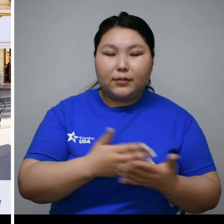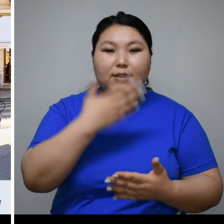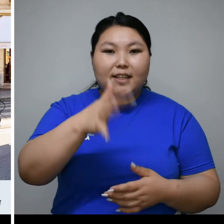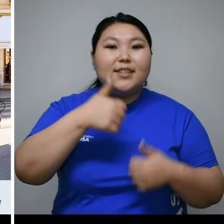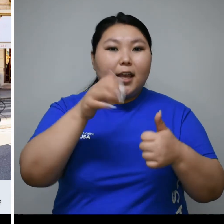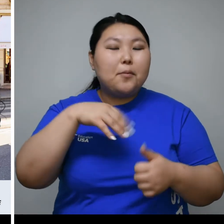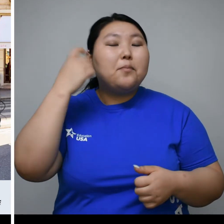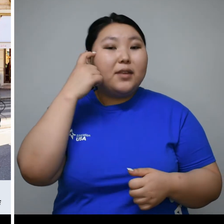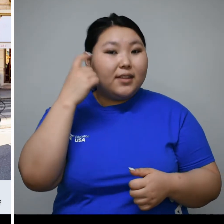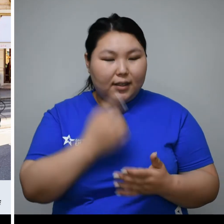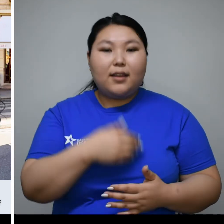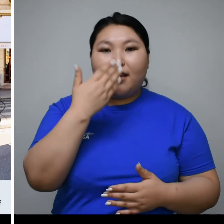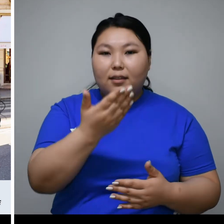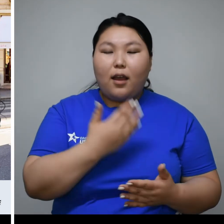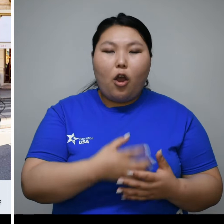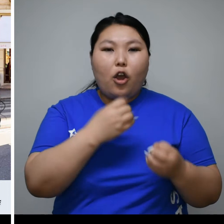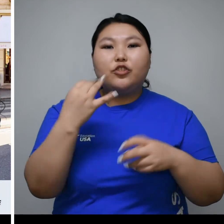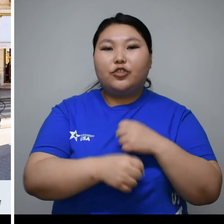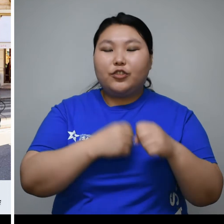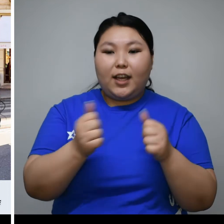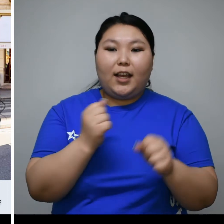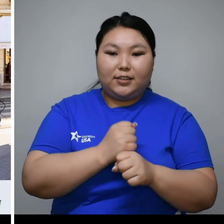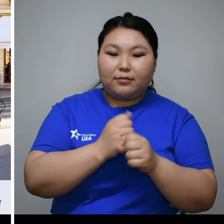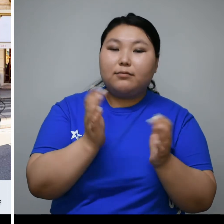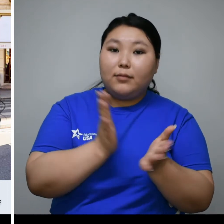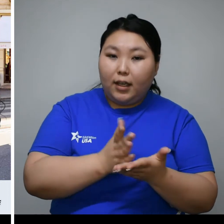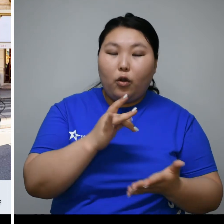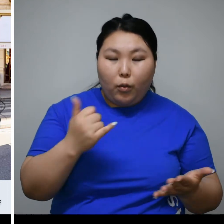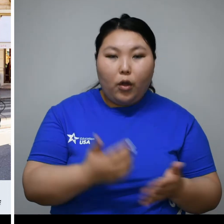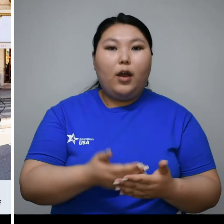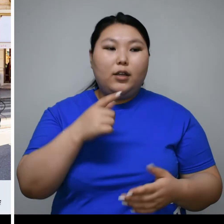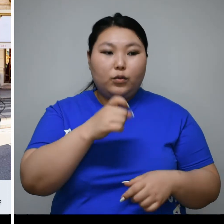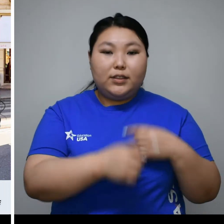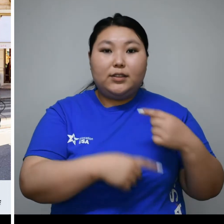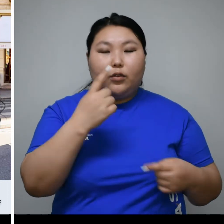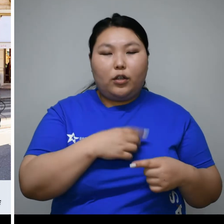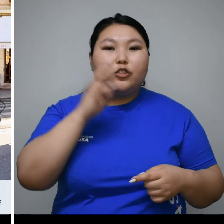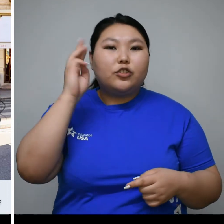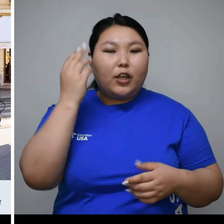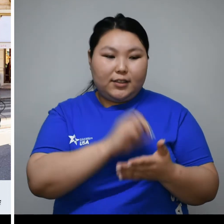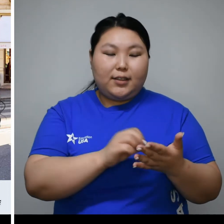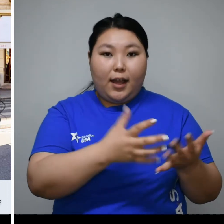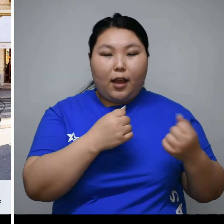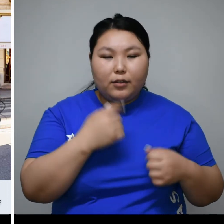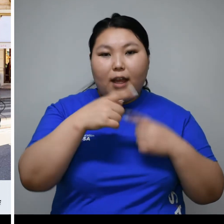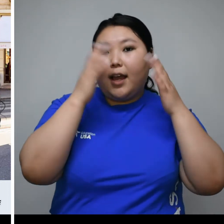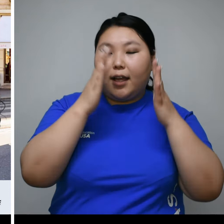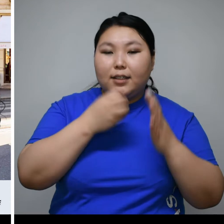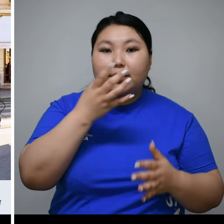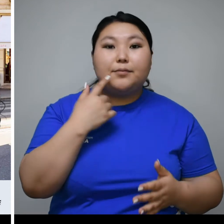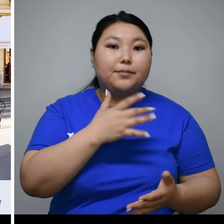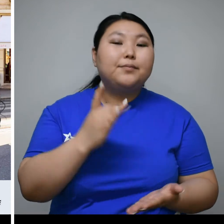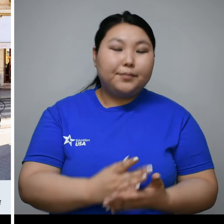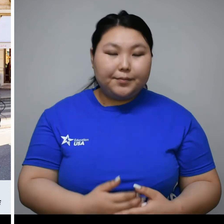бол таныг сайн мэддэг, тантай олон жил ажиллаж байгаа ч юм уу тэр хүнээс илүү тодорхой зэгтэл авах та анхаараарай